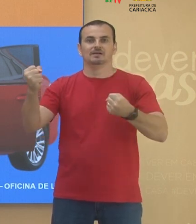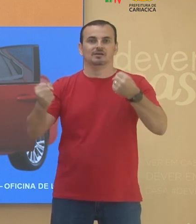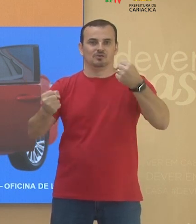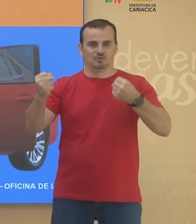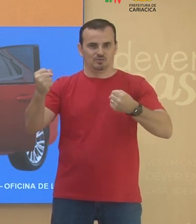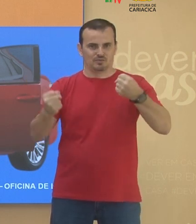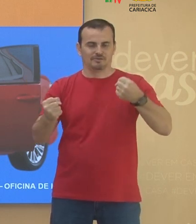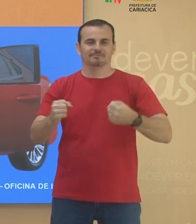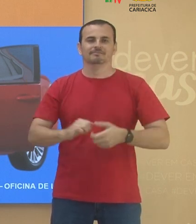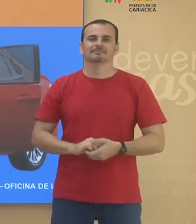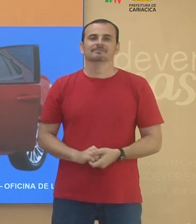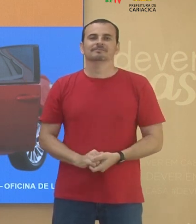Carro.